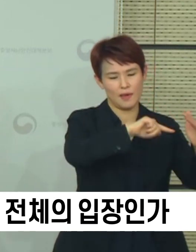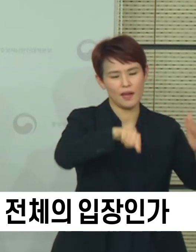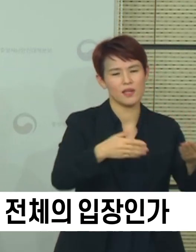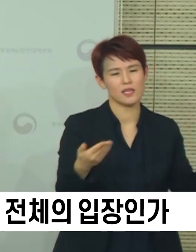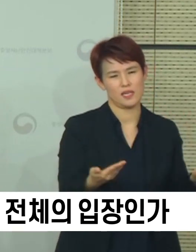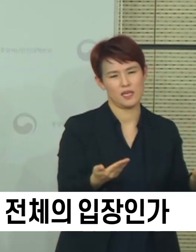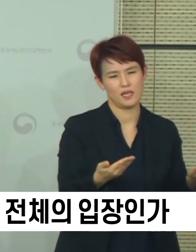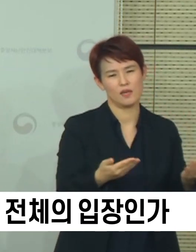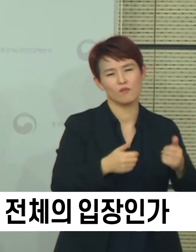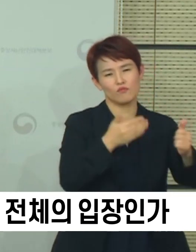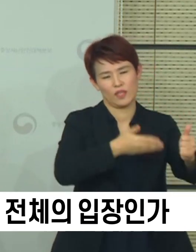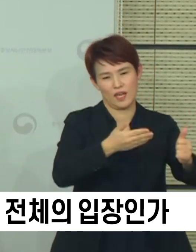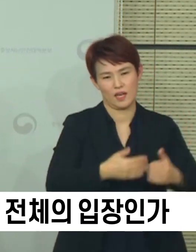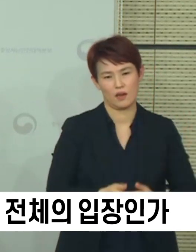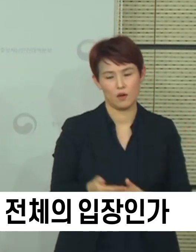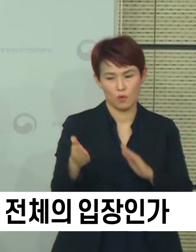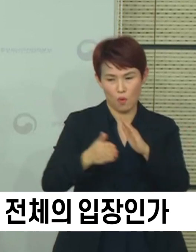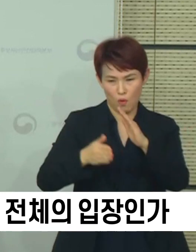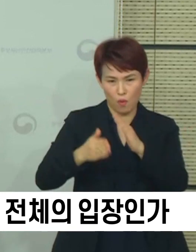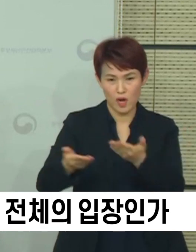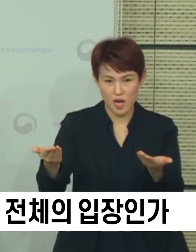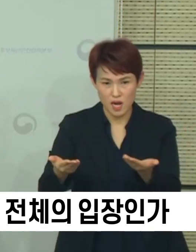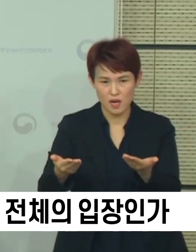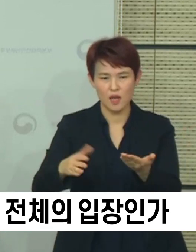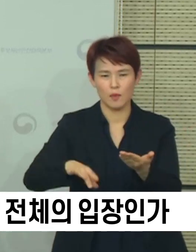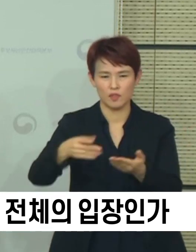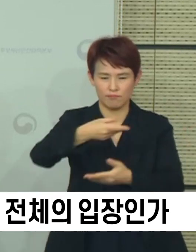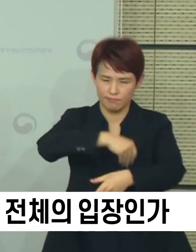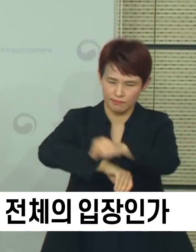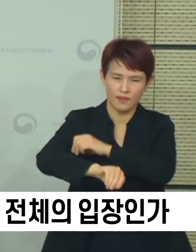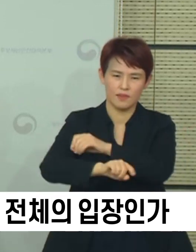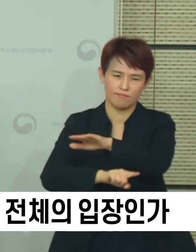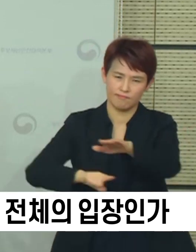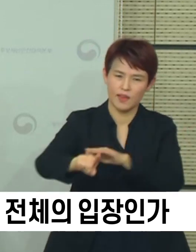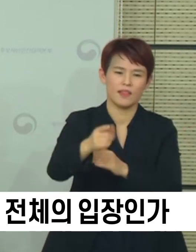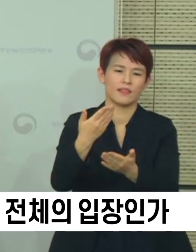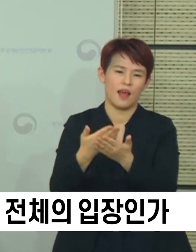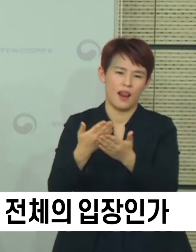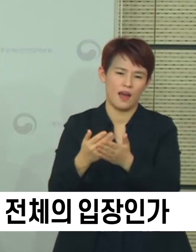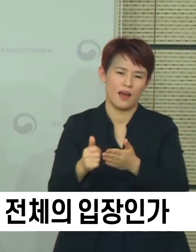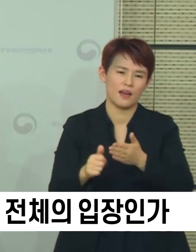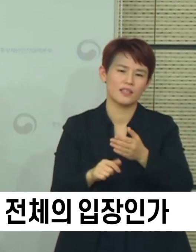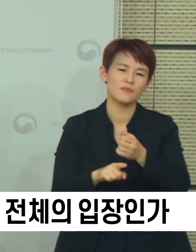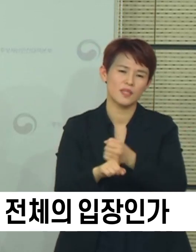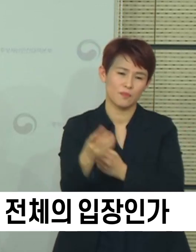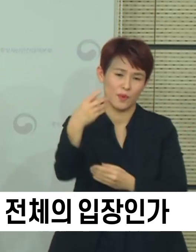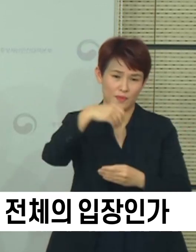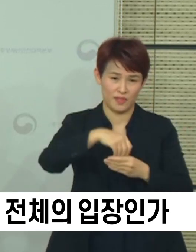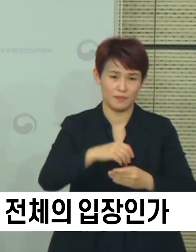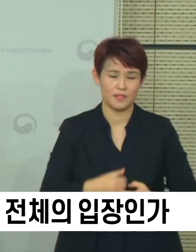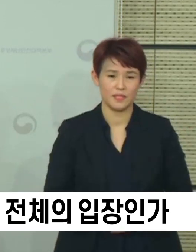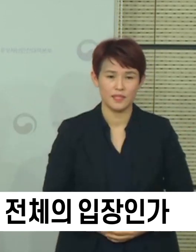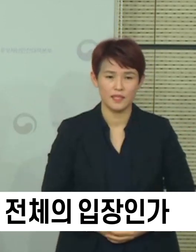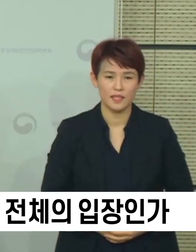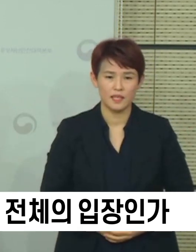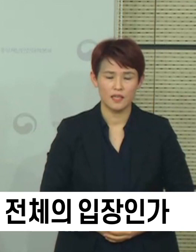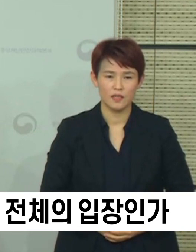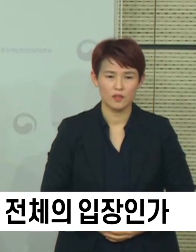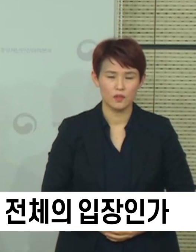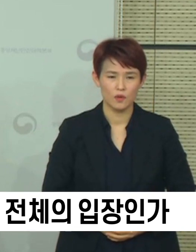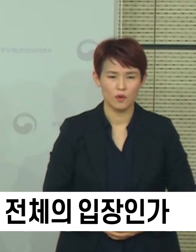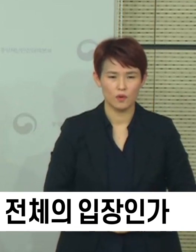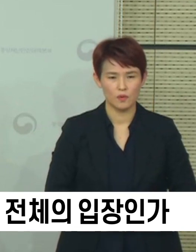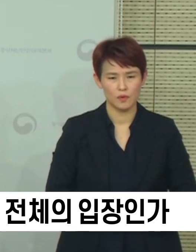뜻이고요. 공공부문에서부터 좀 더 앞장서 달라라는 취지도 담겨 있다는 말씀을 드립니다. 그리고 일부